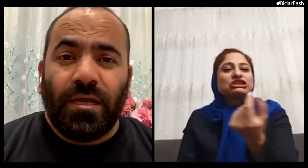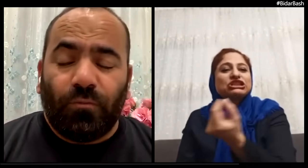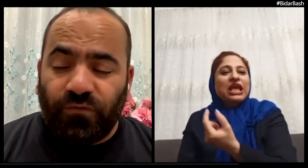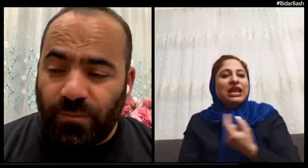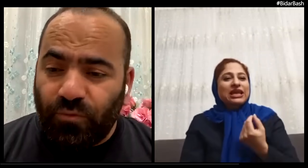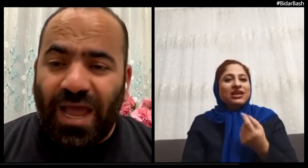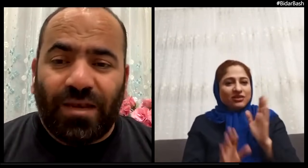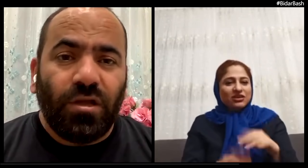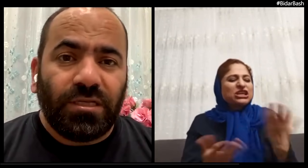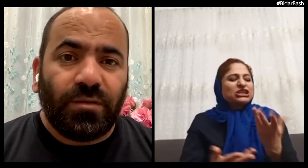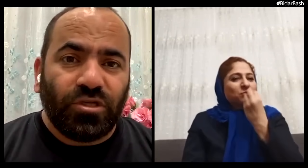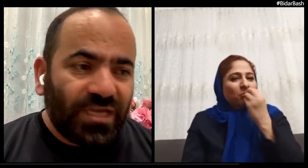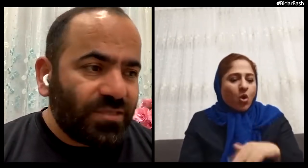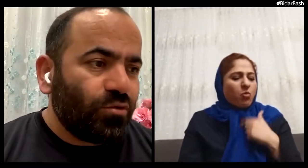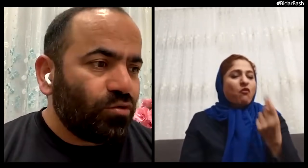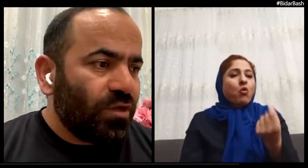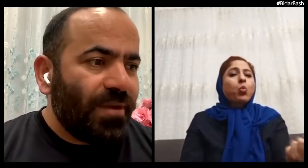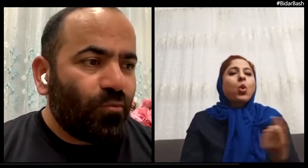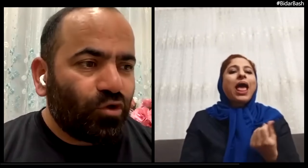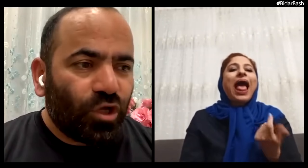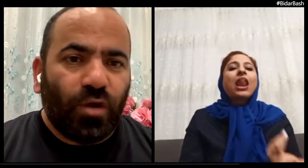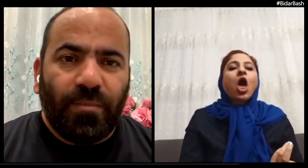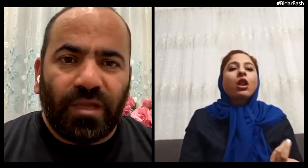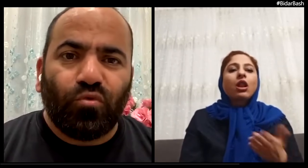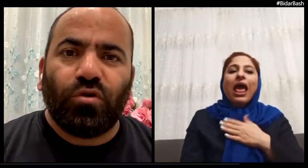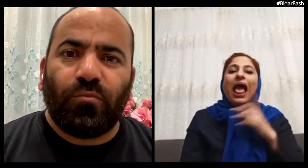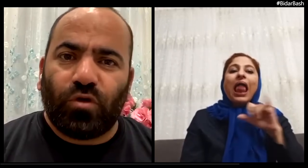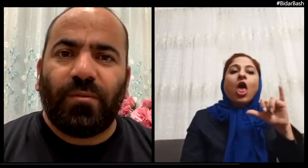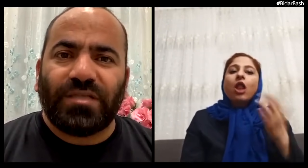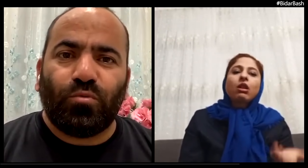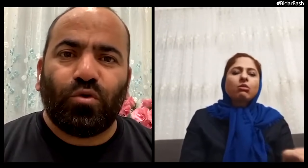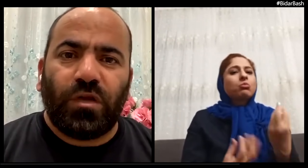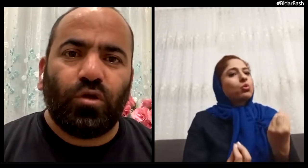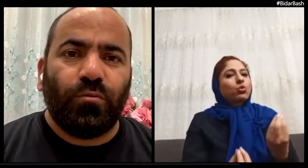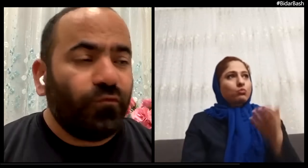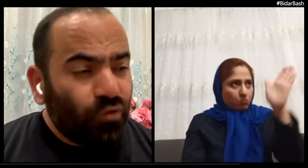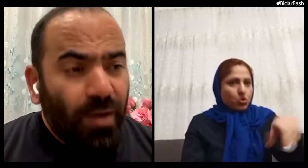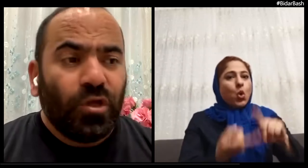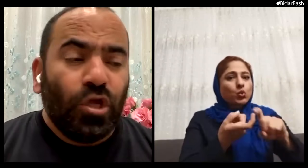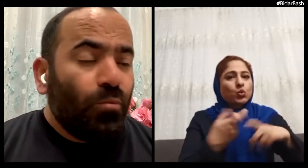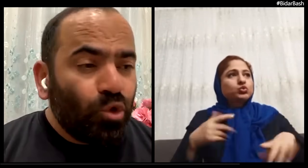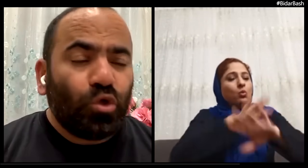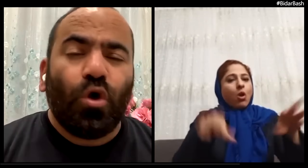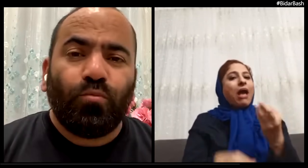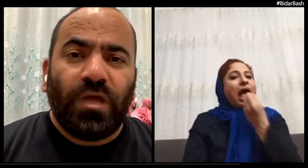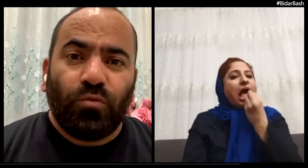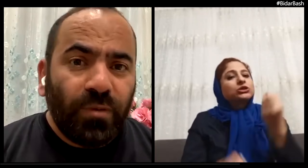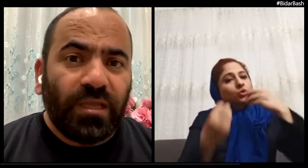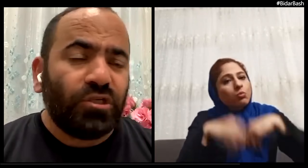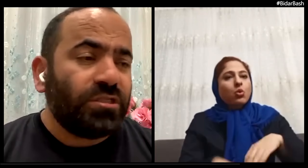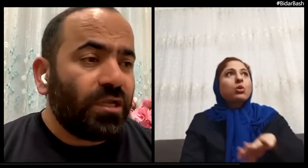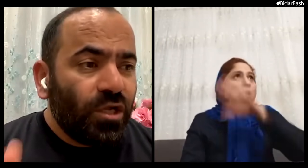آوردن، میگفتم یه پول حلالیه، باشه غذا درست کنم، هم اتاقیام هم مهمون کنم، اونا هم غذا بخورن و اینا. میگفت اونا هم مشتاق